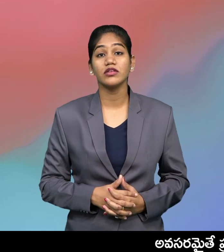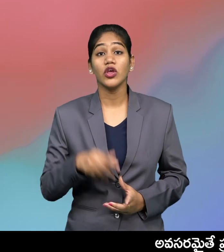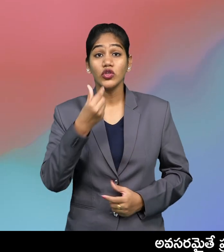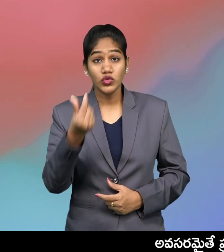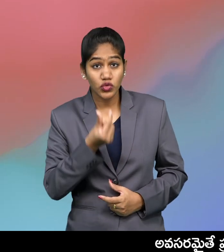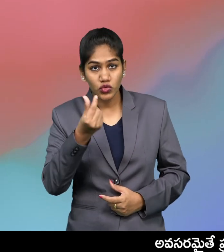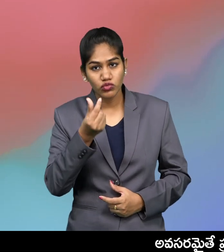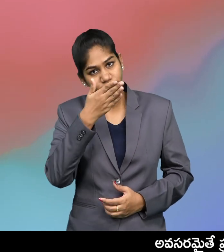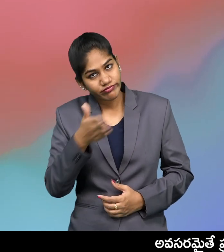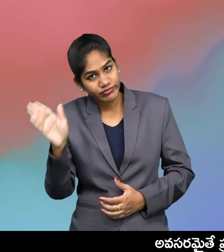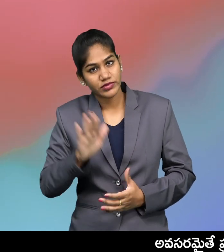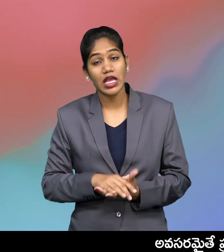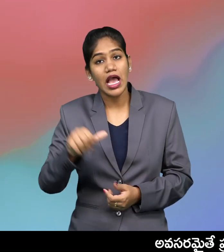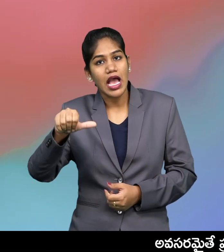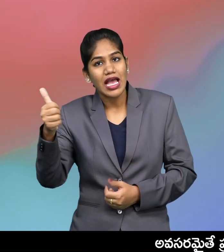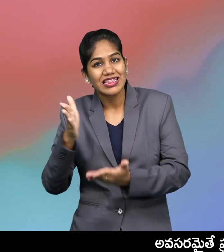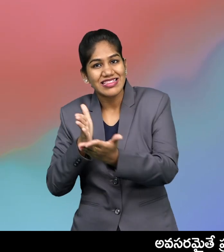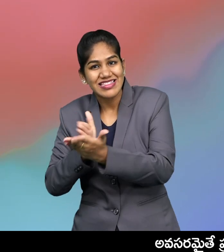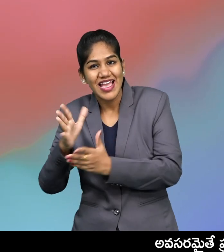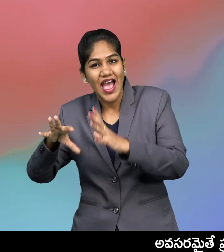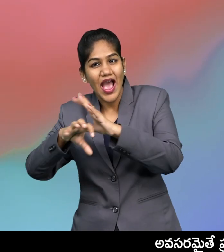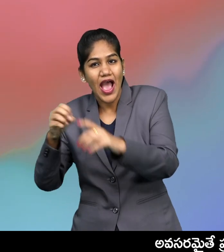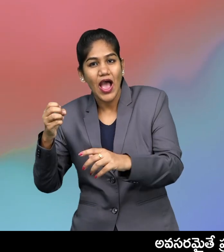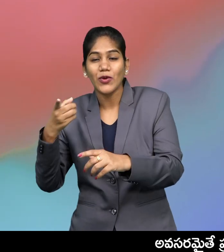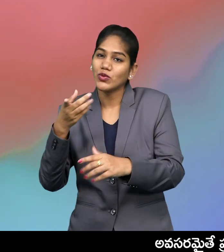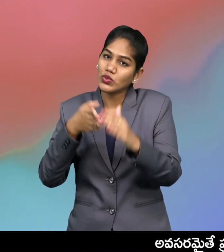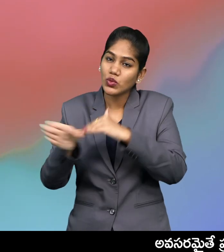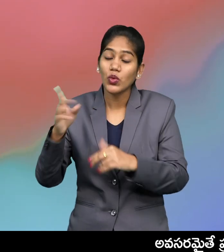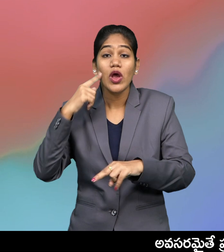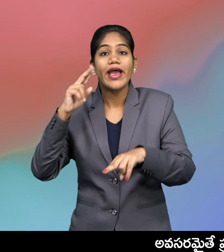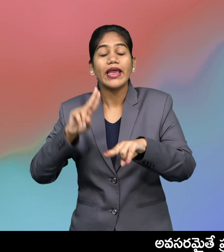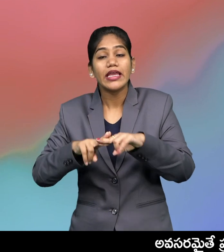అవసరమైతే ప్రత్యామ్నాయ నిష్క్రమణలను ఉపయోగించండి.